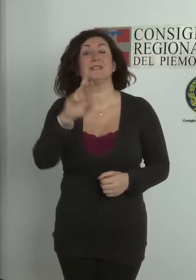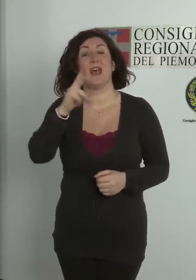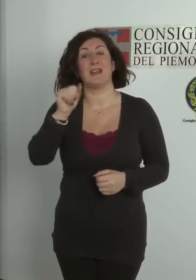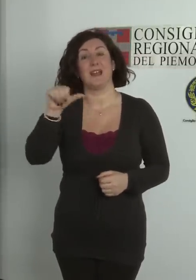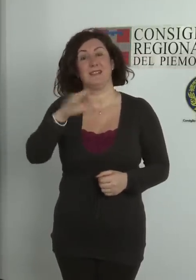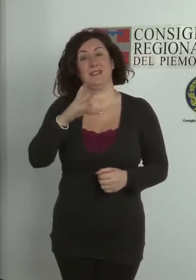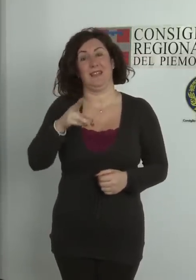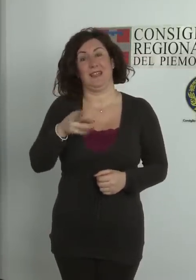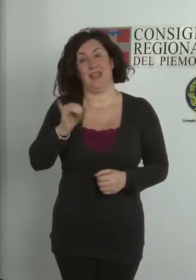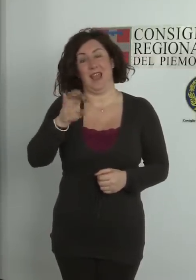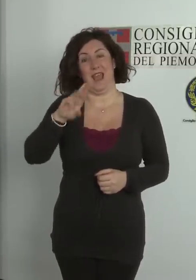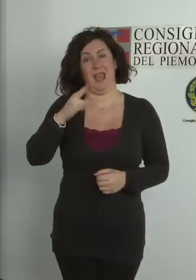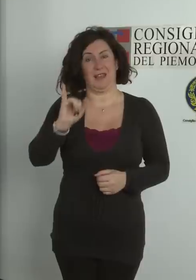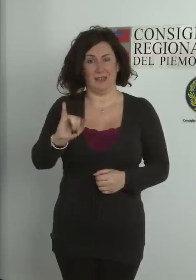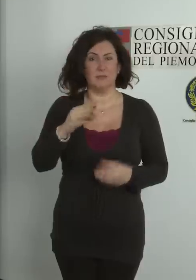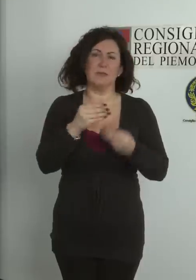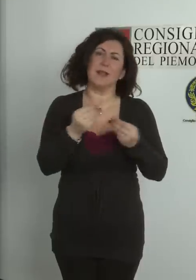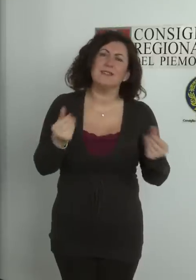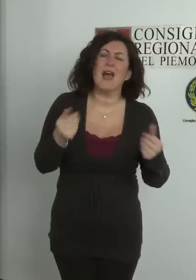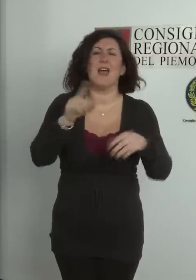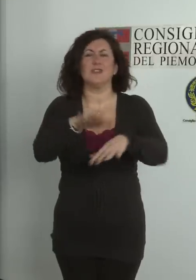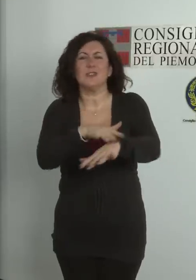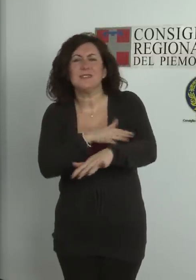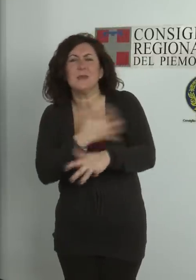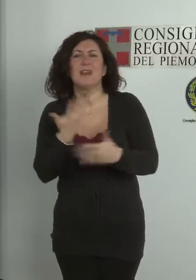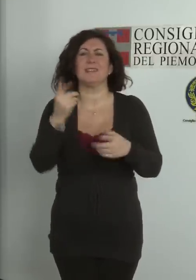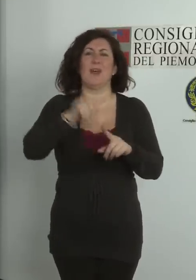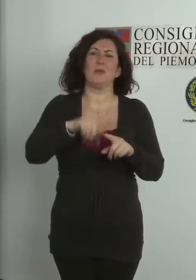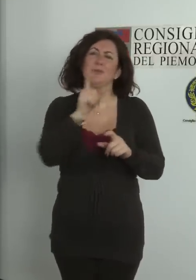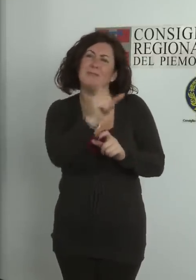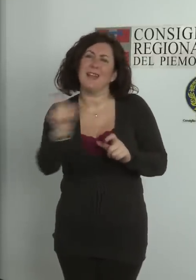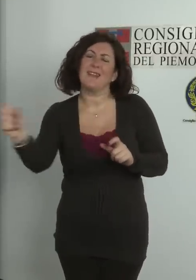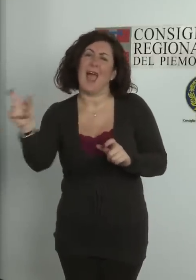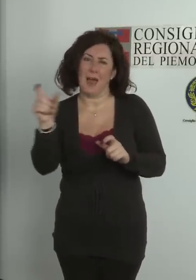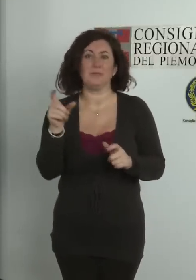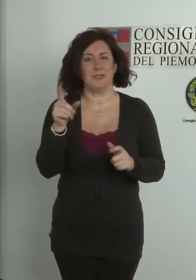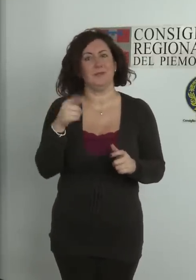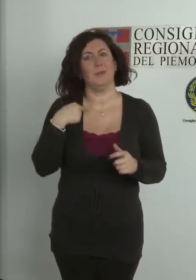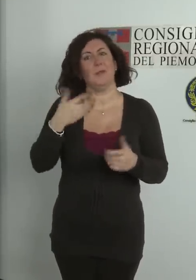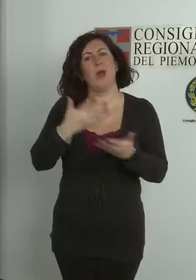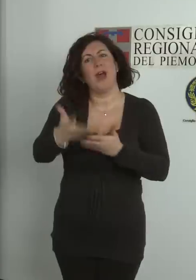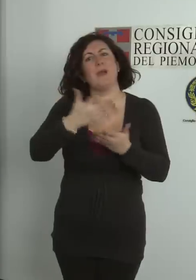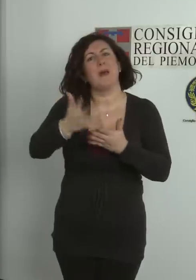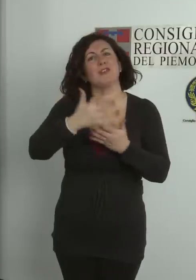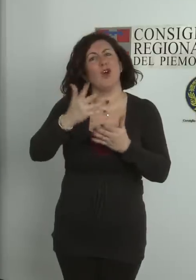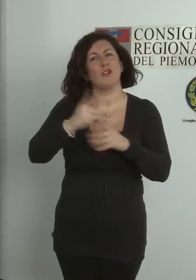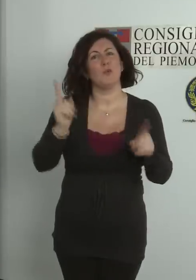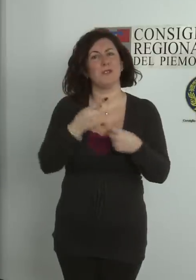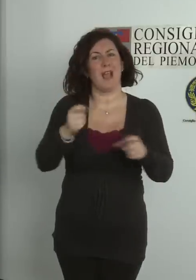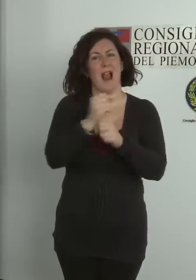alcune prospettive l'indagine eto'o musicologica la riproposta di repertori musicali tradizionali in piemonte mostra aspetti